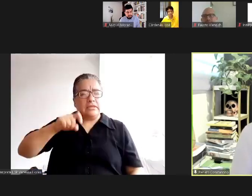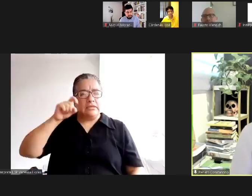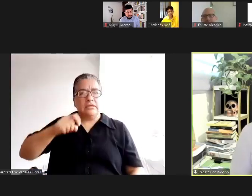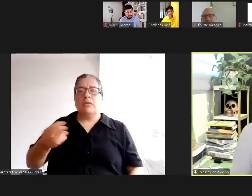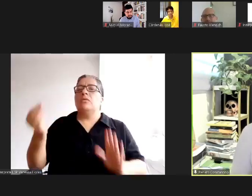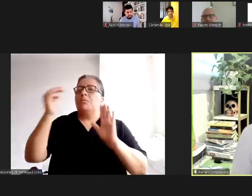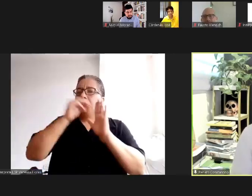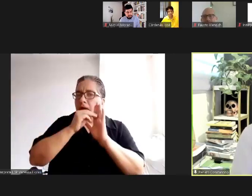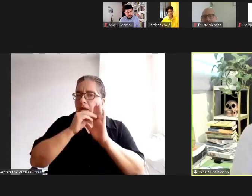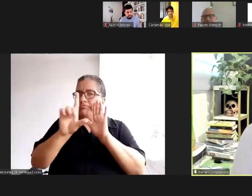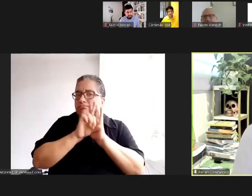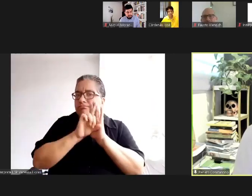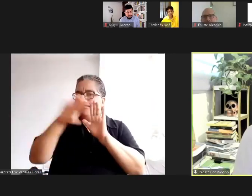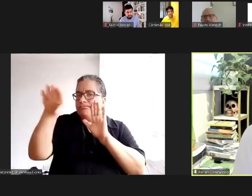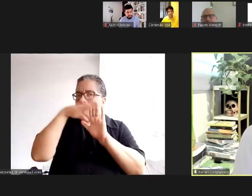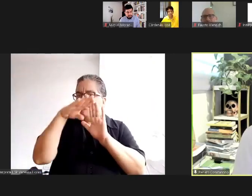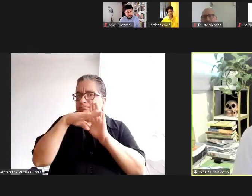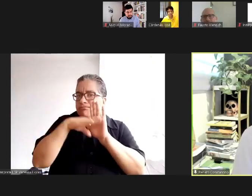asegure